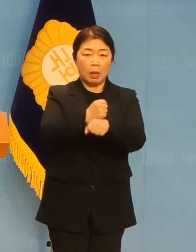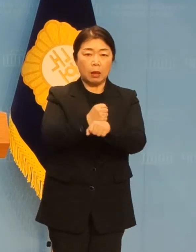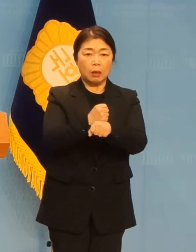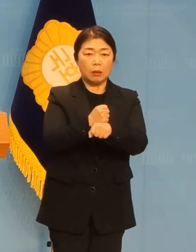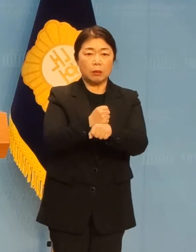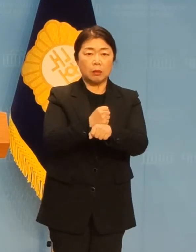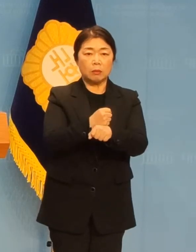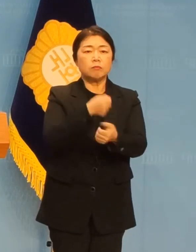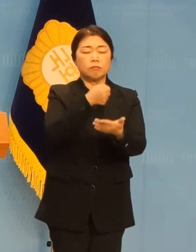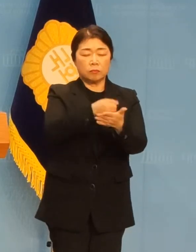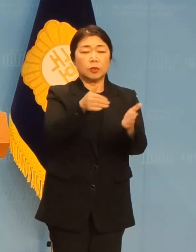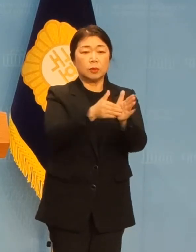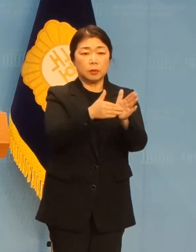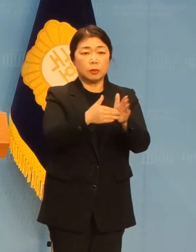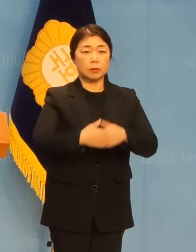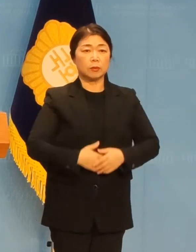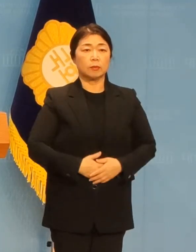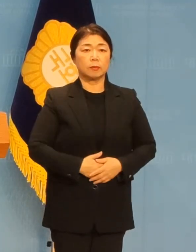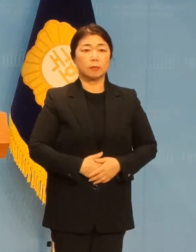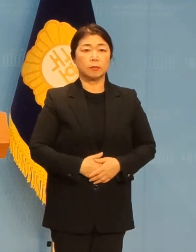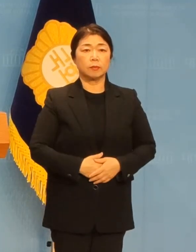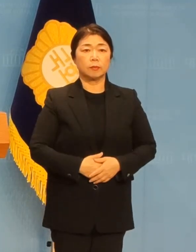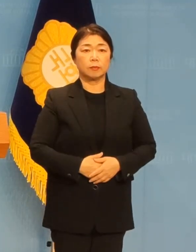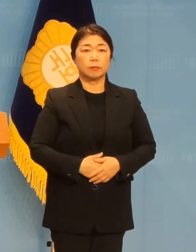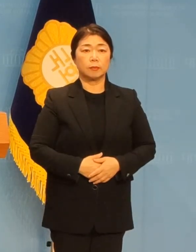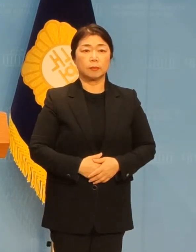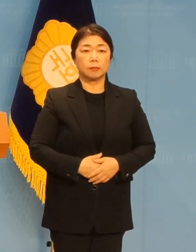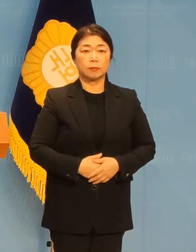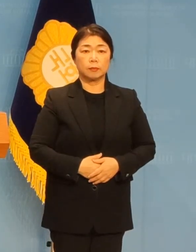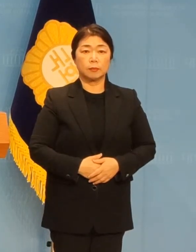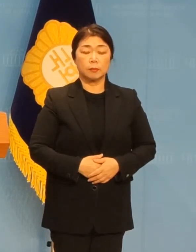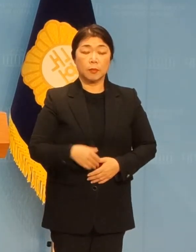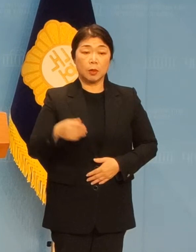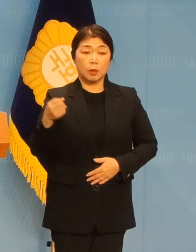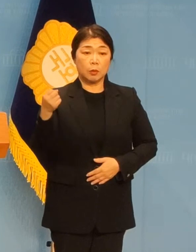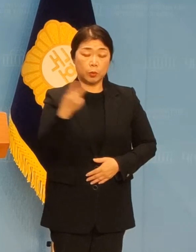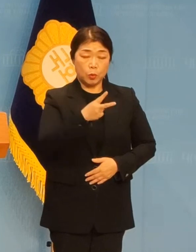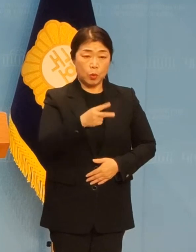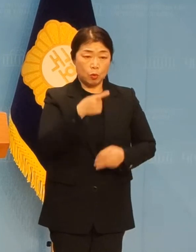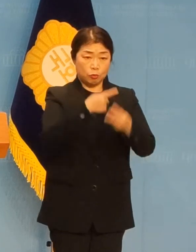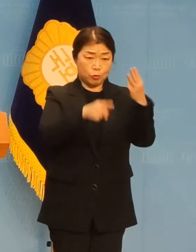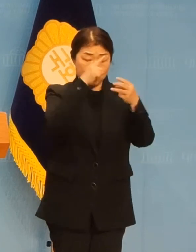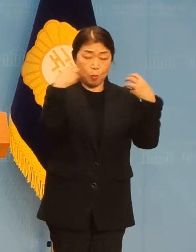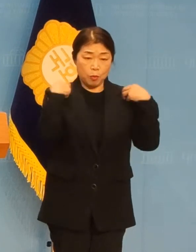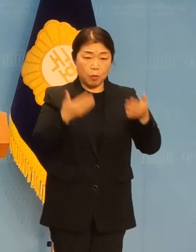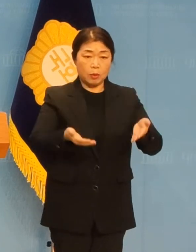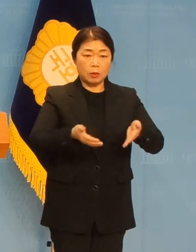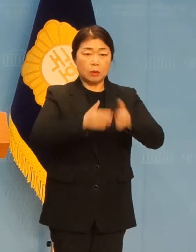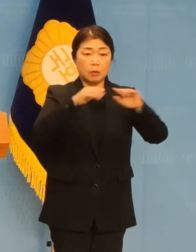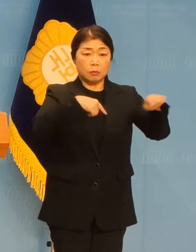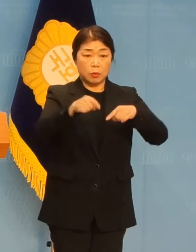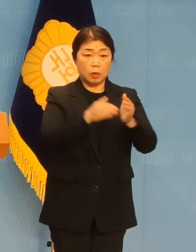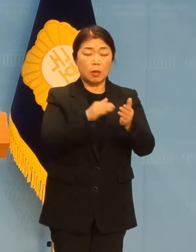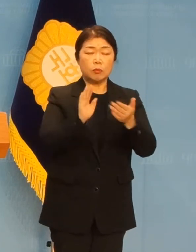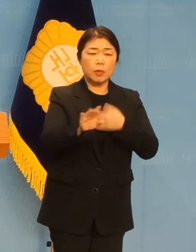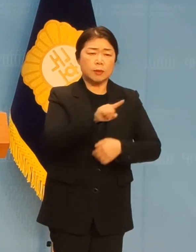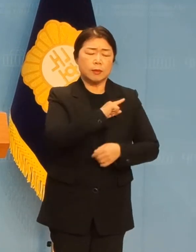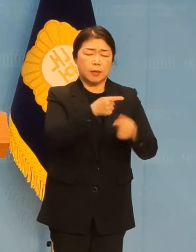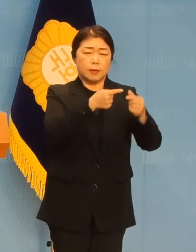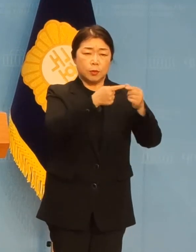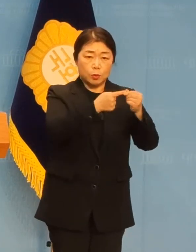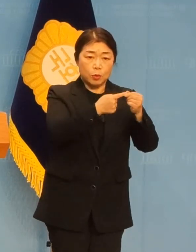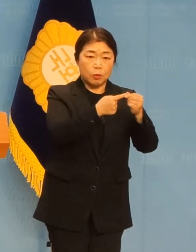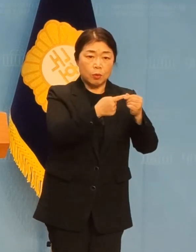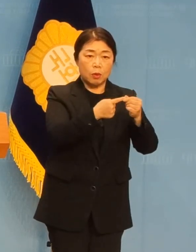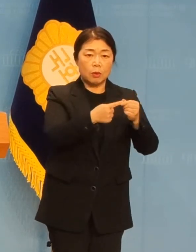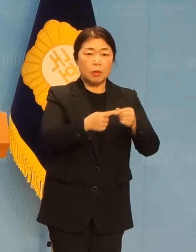가시밭길을 택하기로 결심했습니다. 그리고 윤석열 정권 출범 이후에 가장 최초로